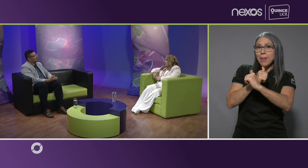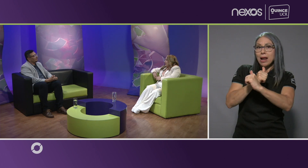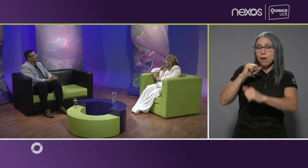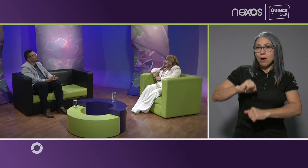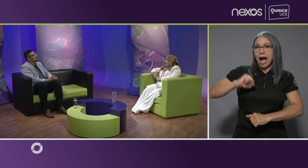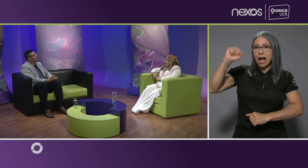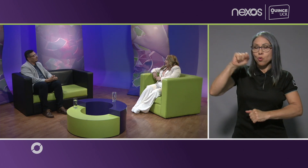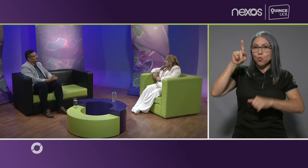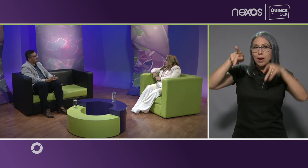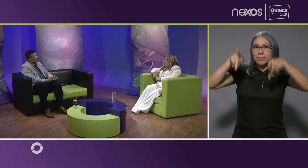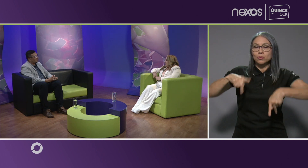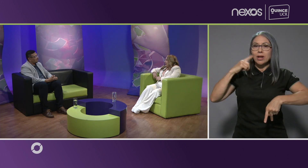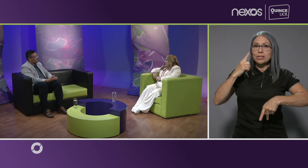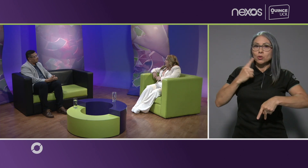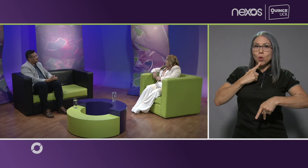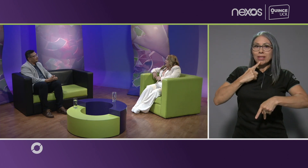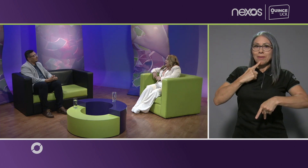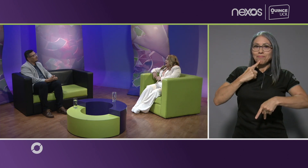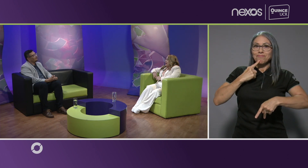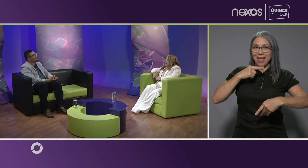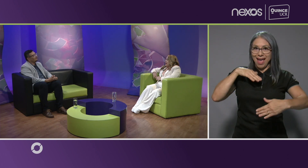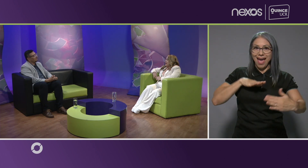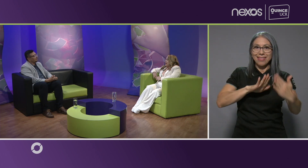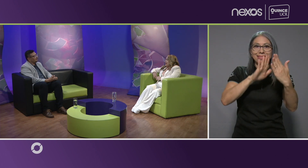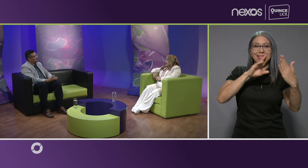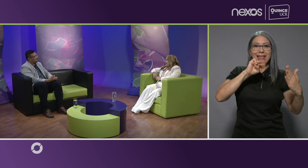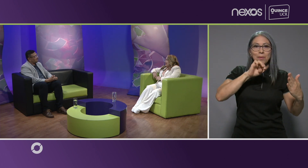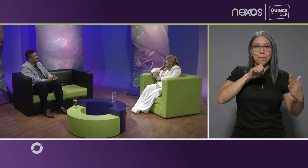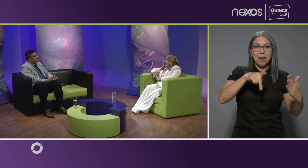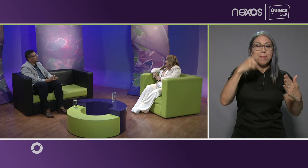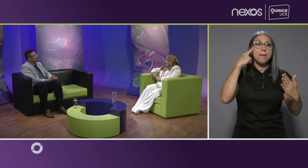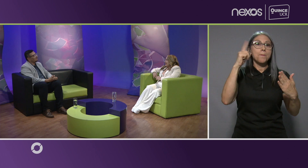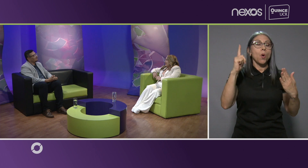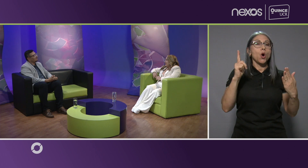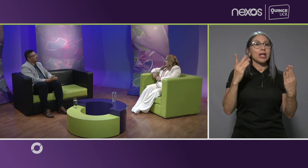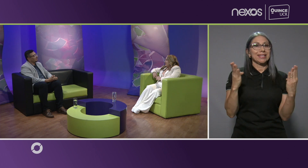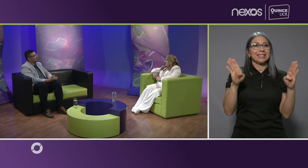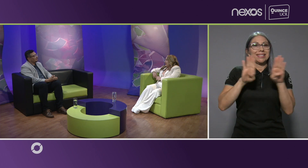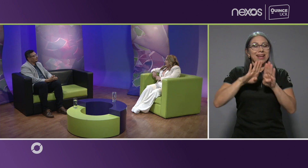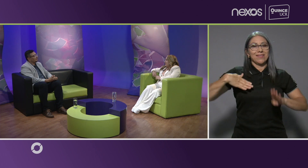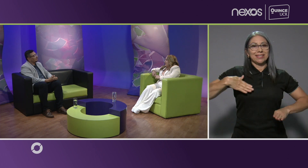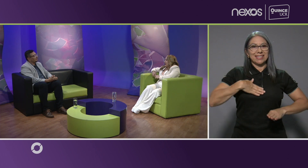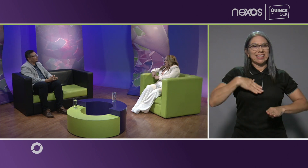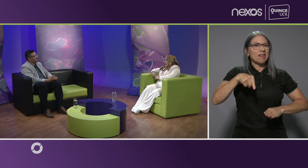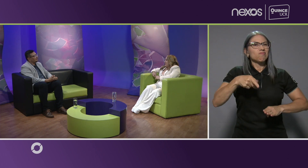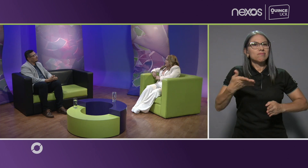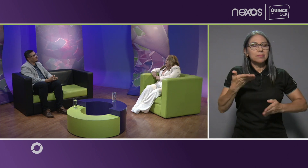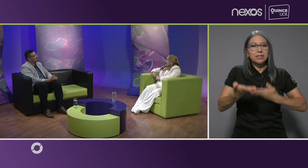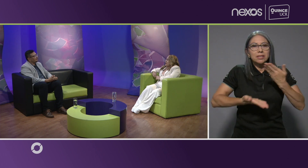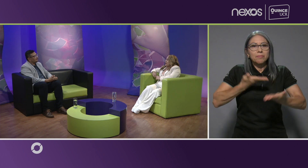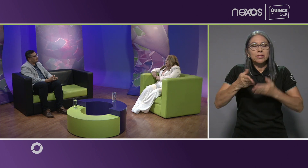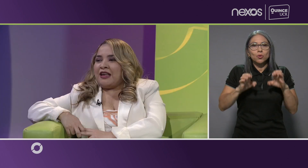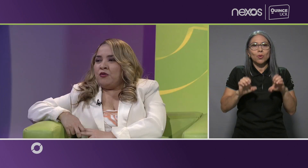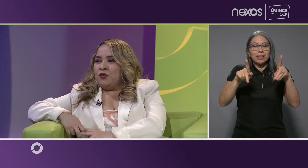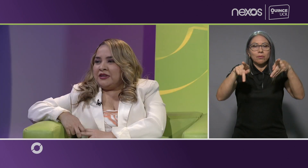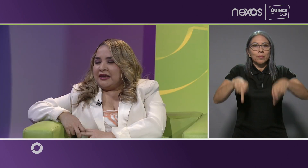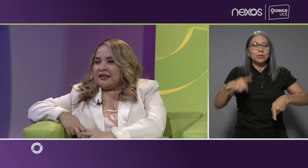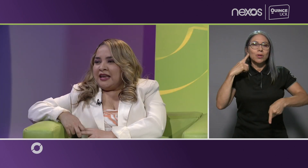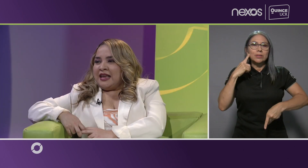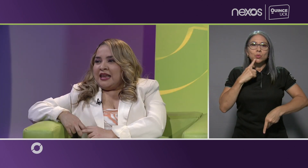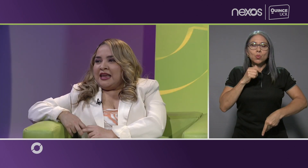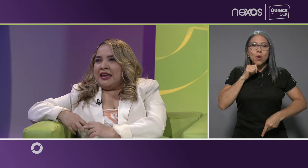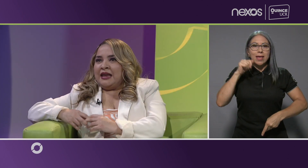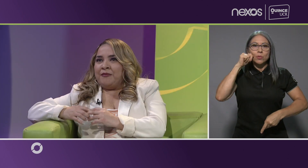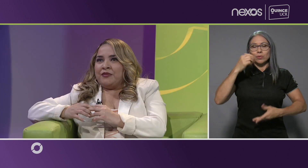persona sorda ante el MEP por el cierre del CESA, ¿verdad? Que es el Servicio Educativo para Personas Sordas